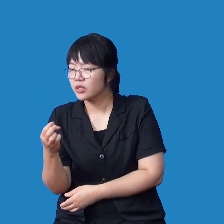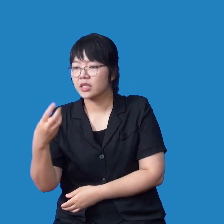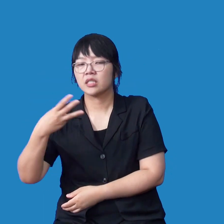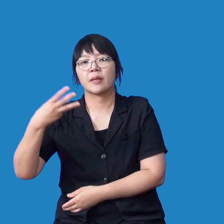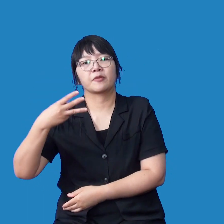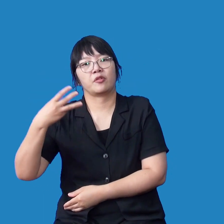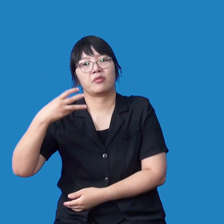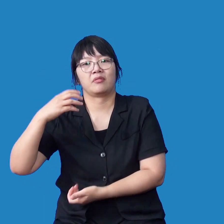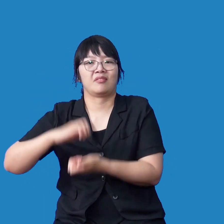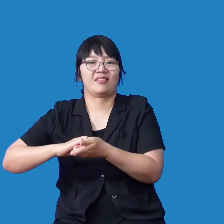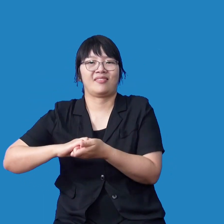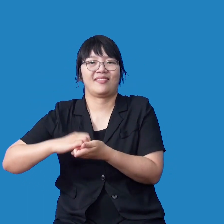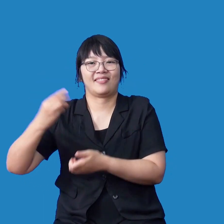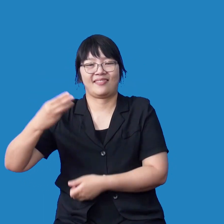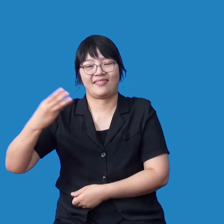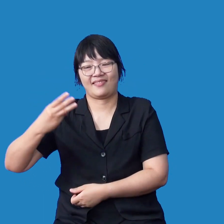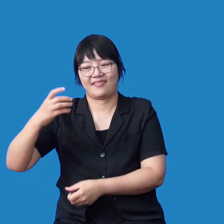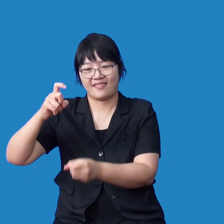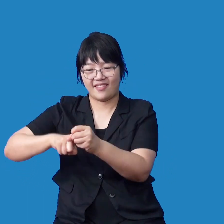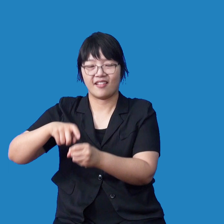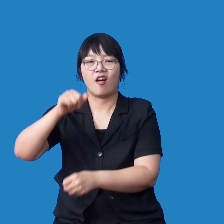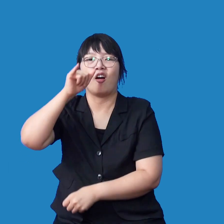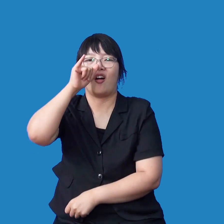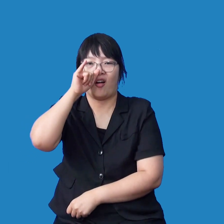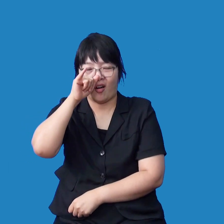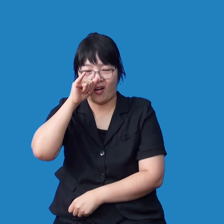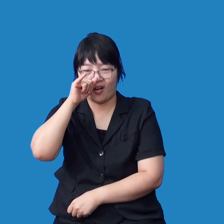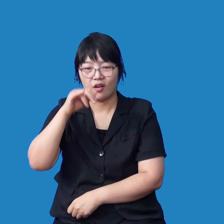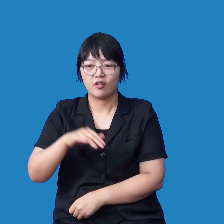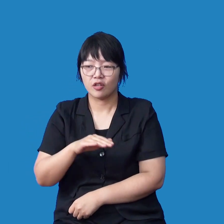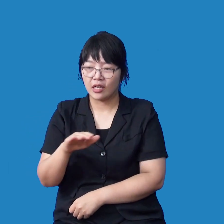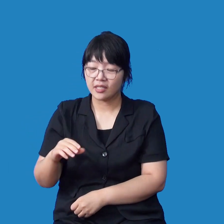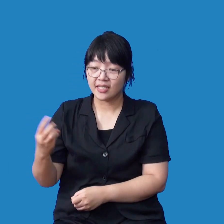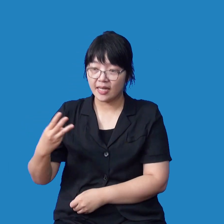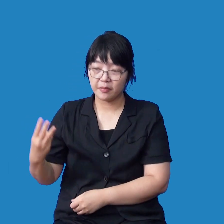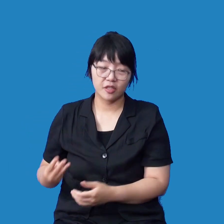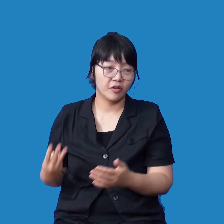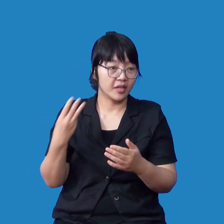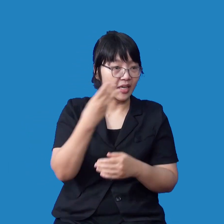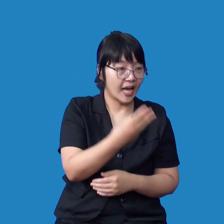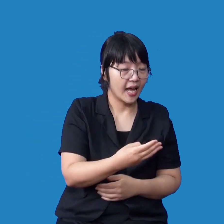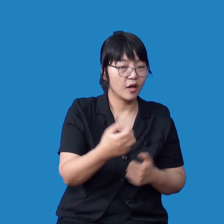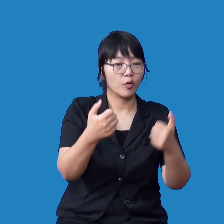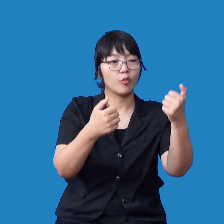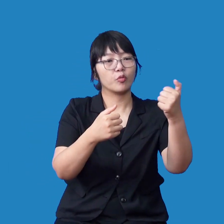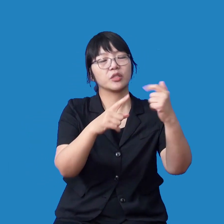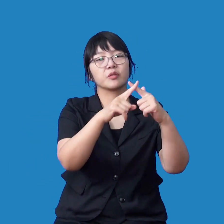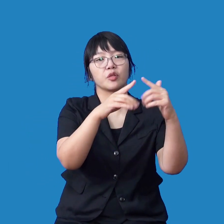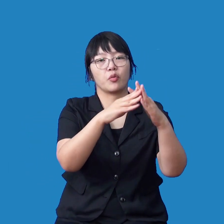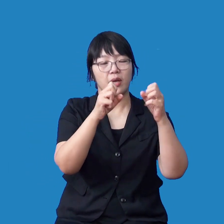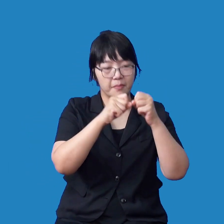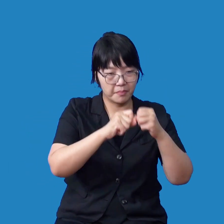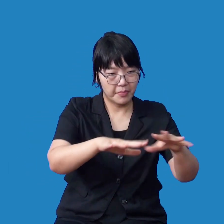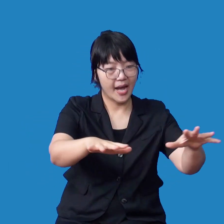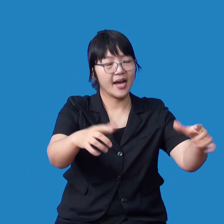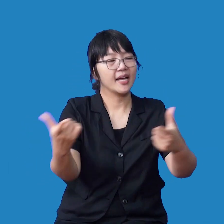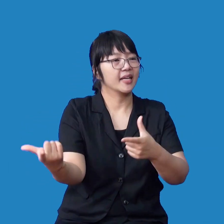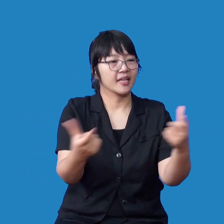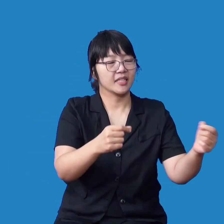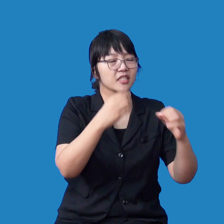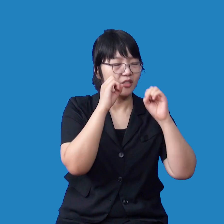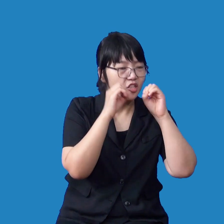3,000명. 3,000명이 가서 우리가 50교회를 흩어져서 전도하고, 그리고 7월 20일